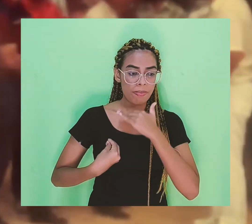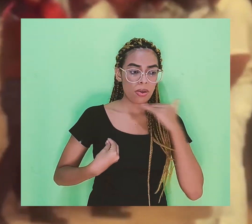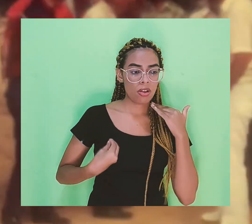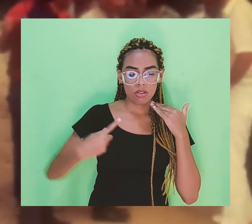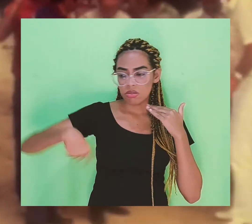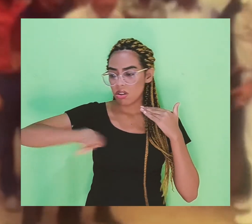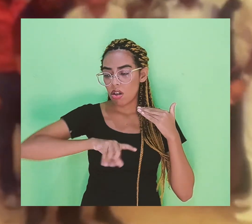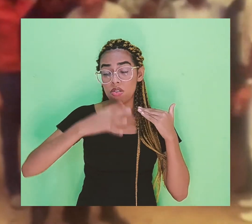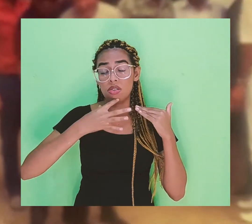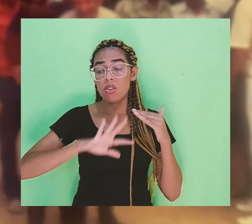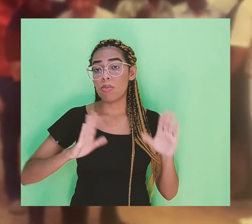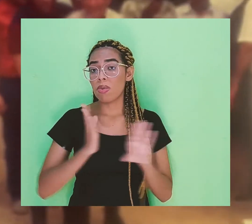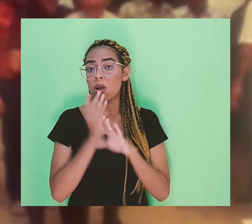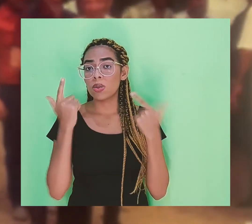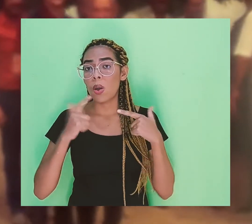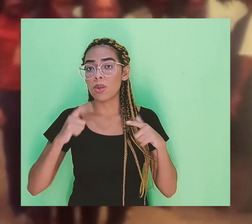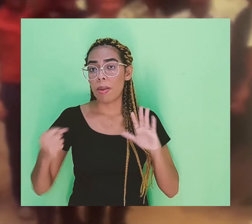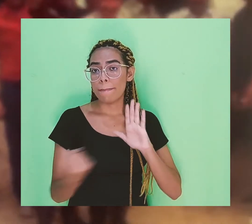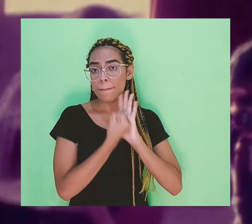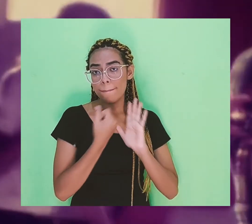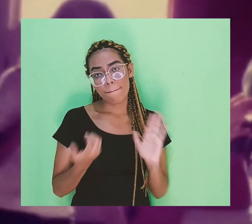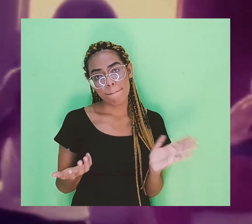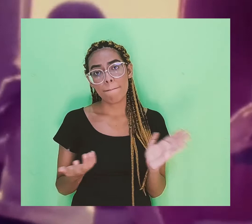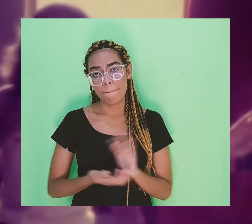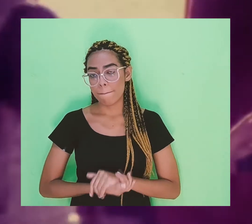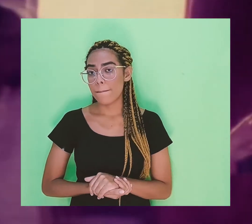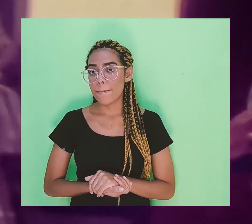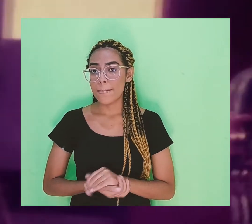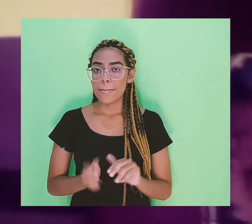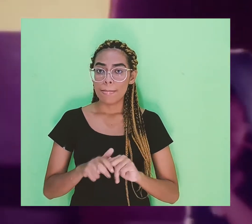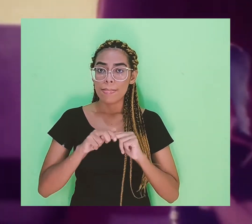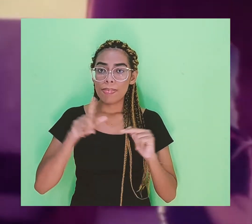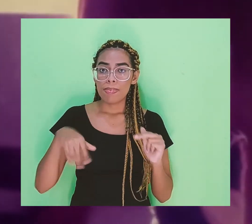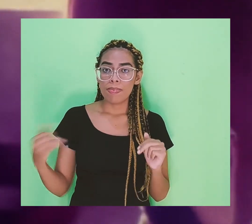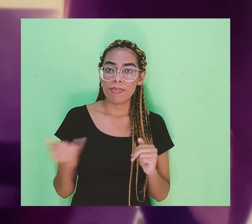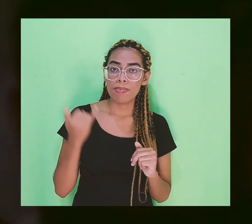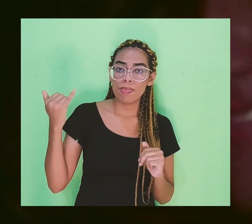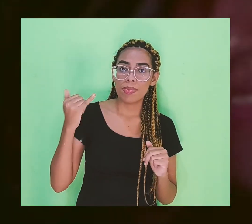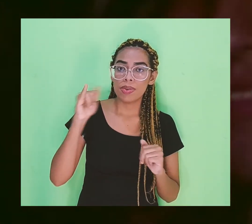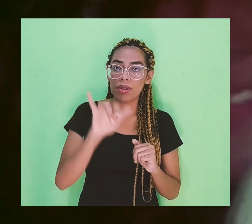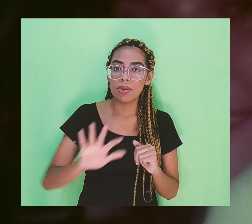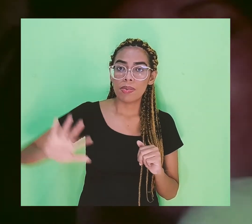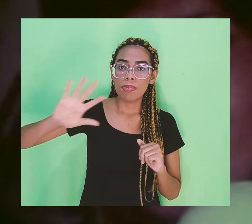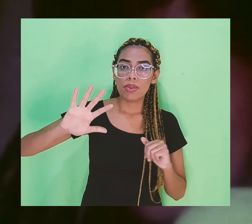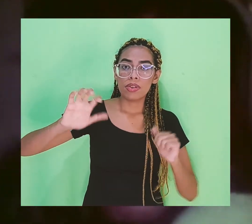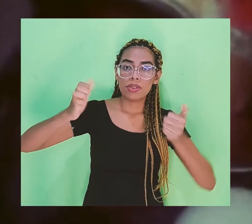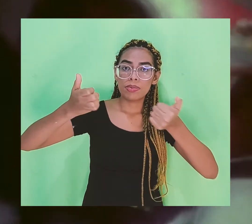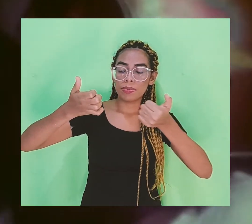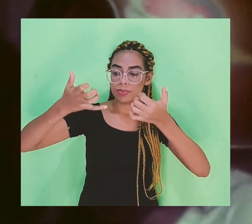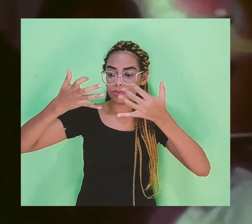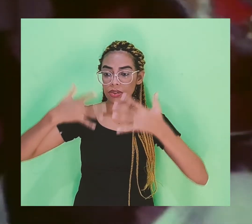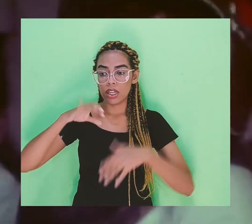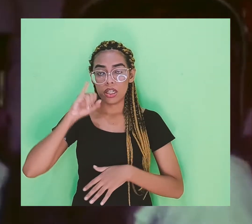né? E o porquê que é importante essa questão da imagem, né? É porque realmente conta a história daquelas pessoas.